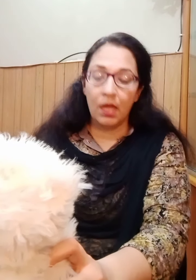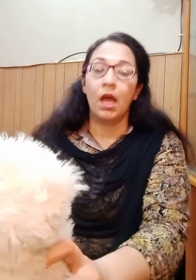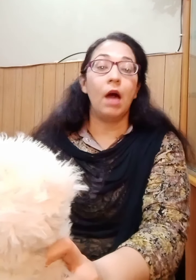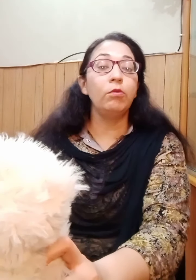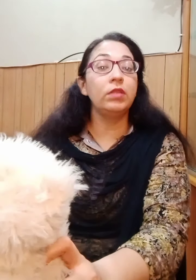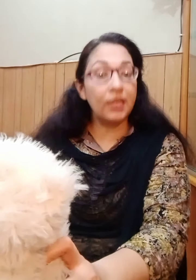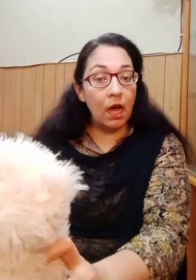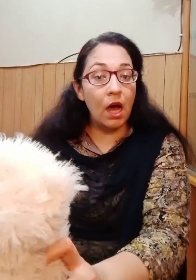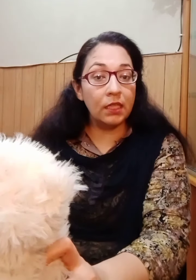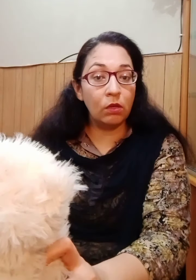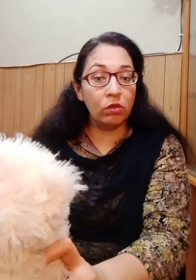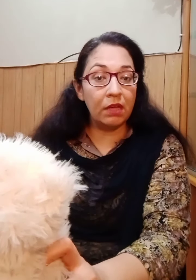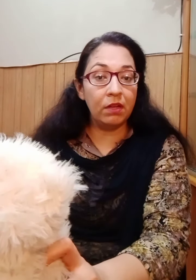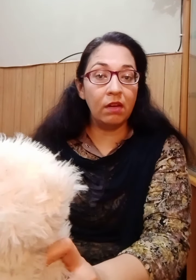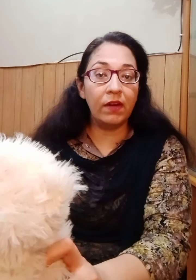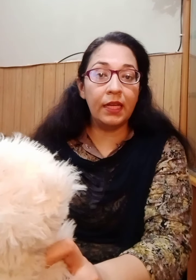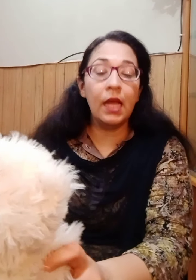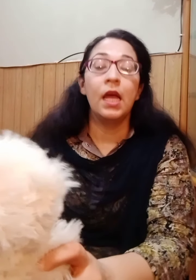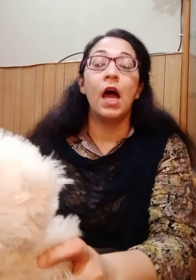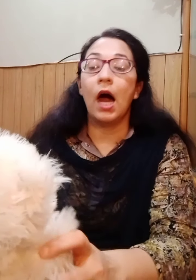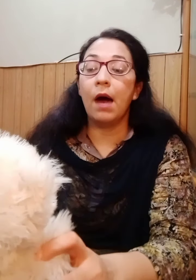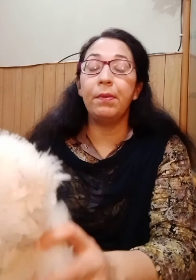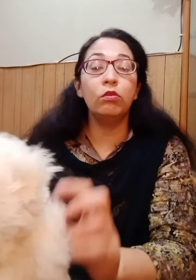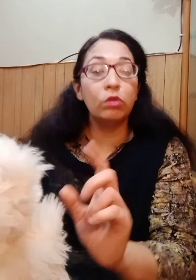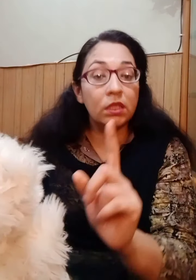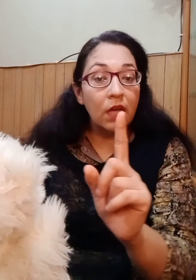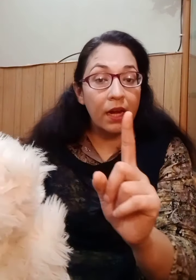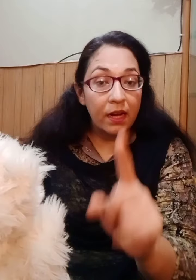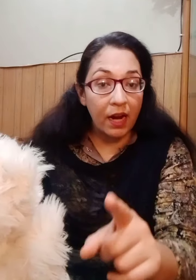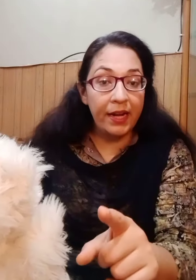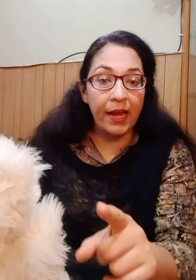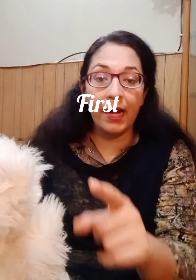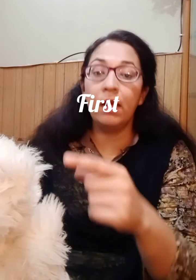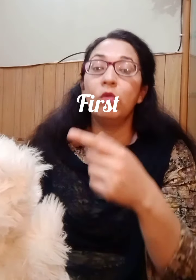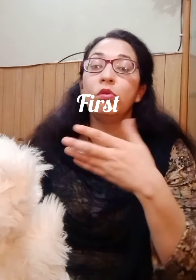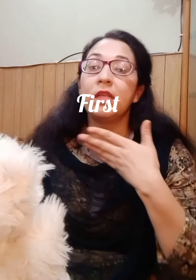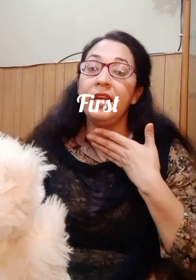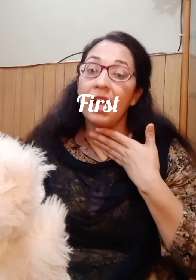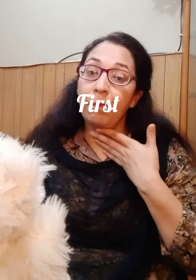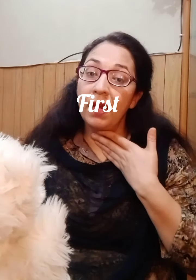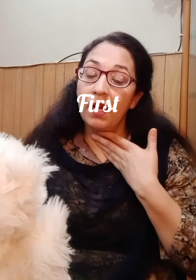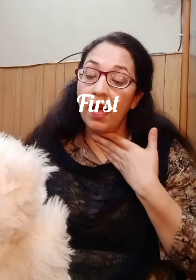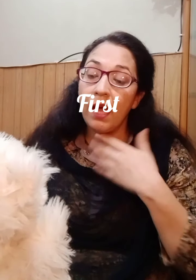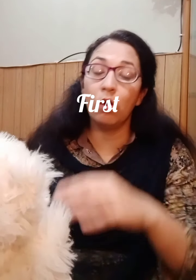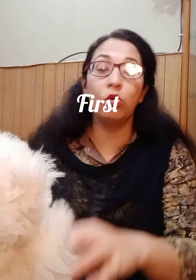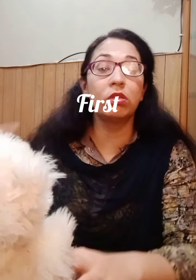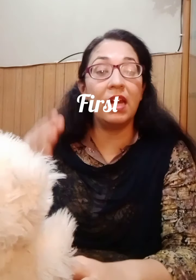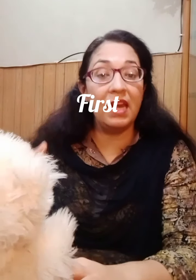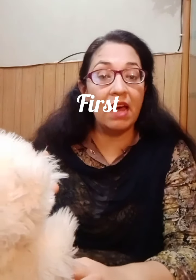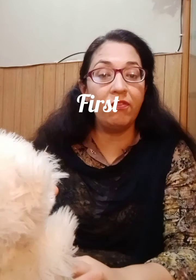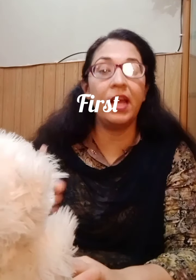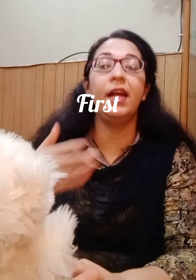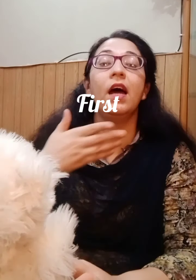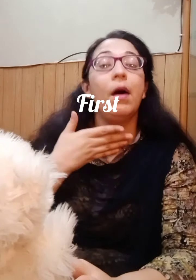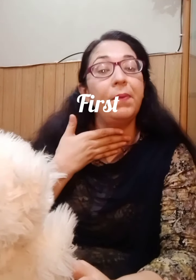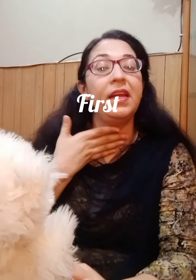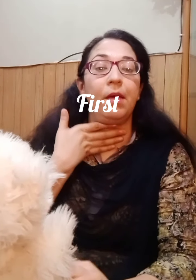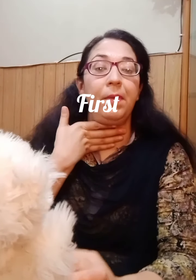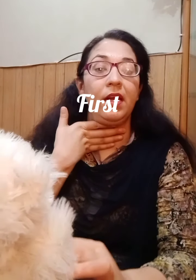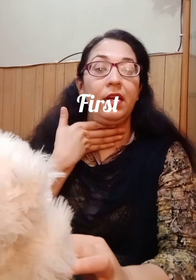उसे में काम कैसे निकलवानी है आपने उसका राइट हैंड उसकी व्यक्ति रखना है और उसका लेफ्ट हैंड अपने पैर